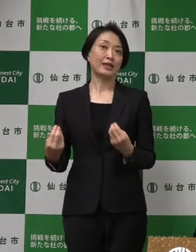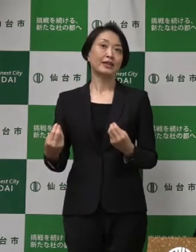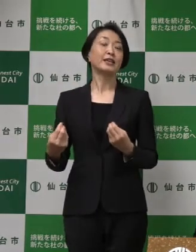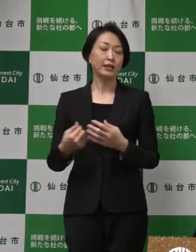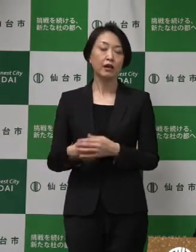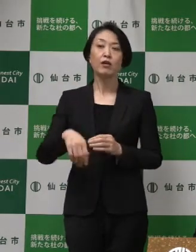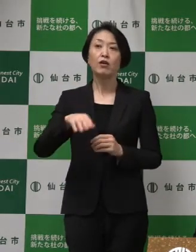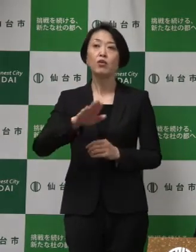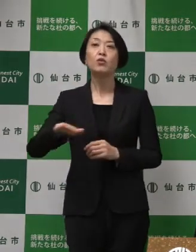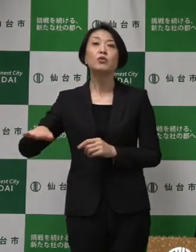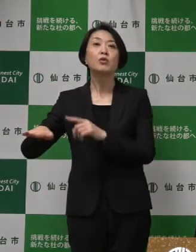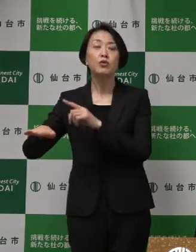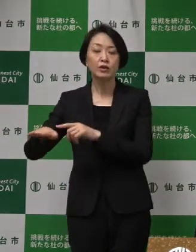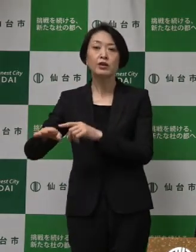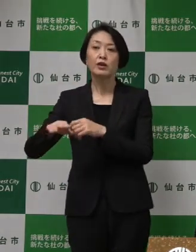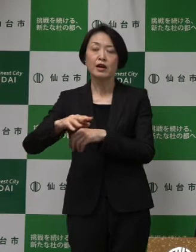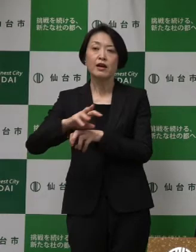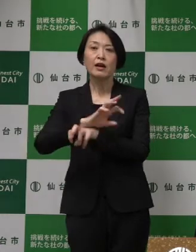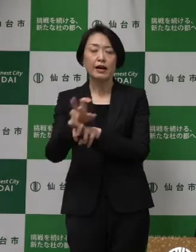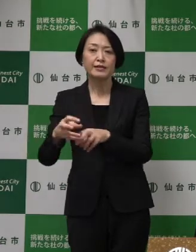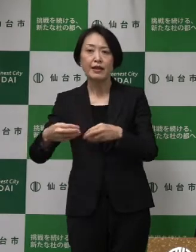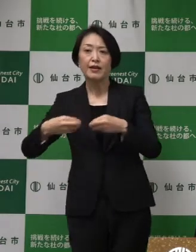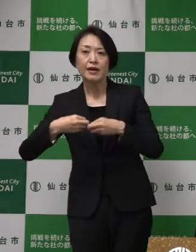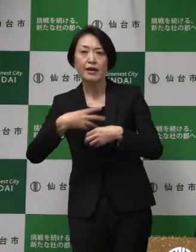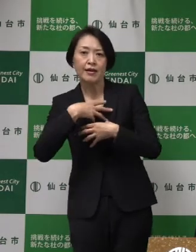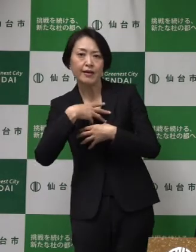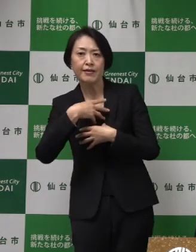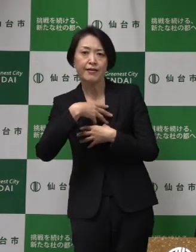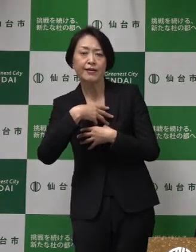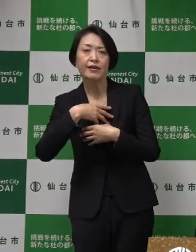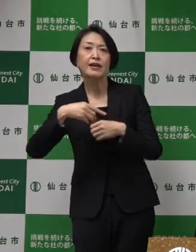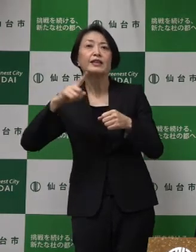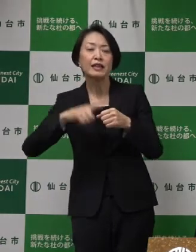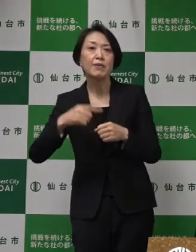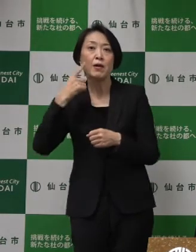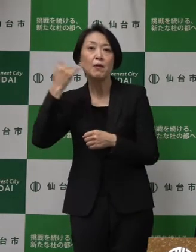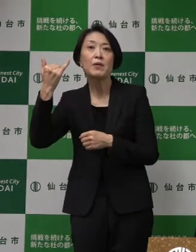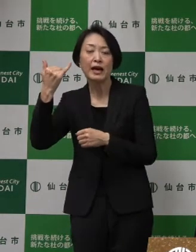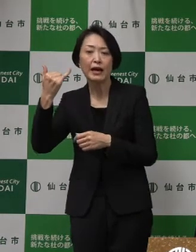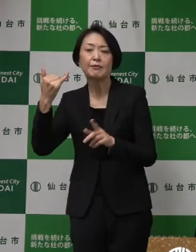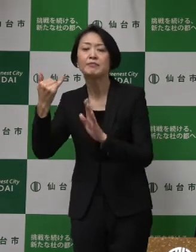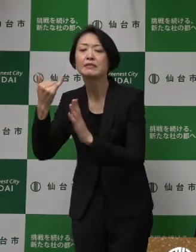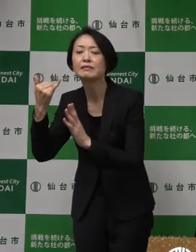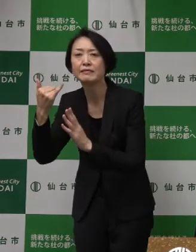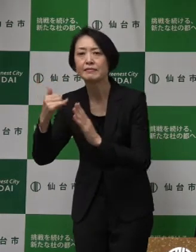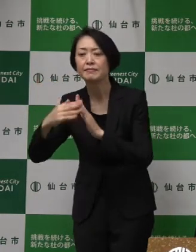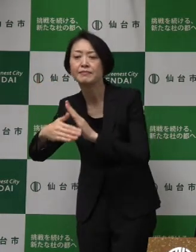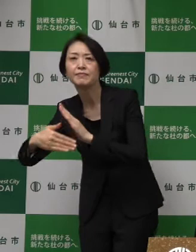コロナ感染の不安で、登校を控えている児童生徒がどれぐらいいるのかというの